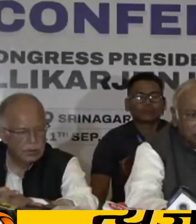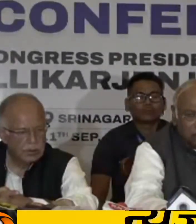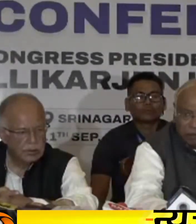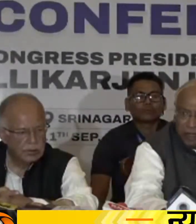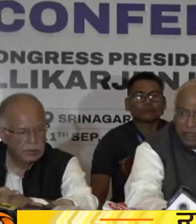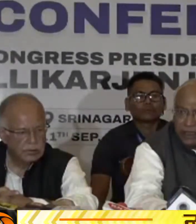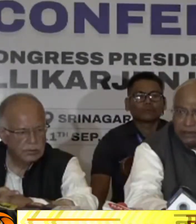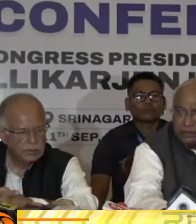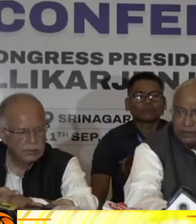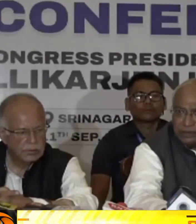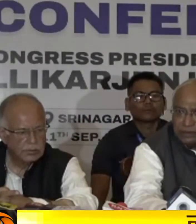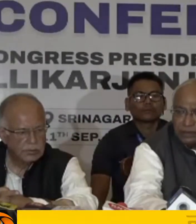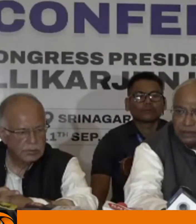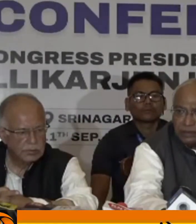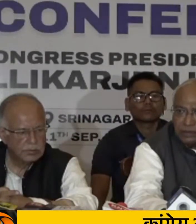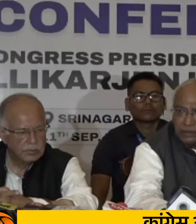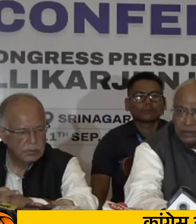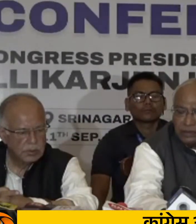और मैं